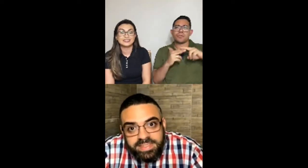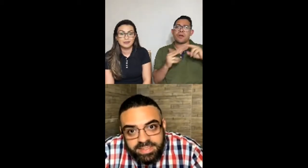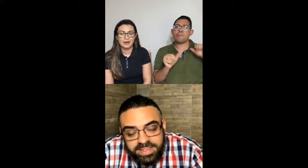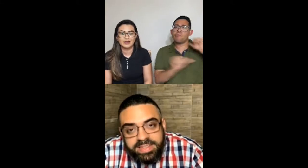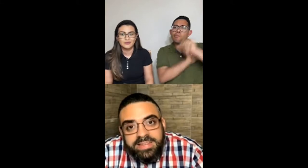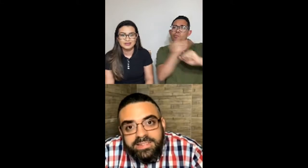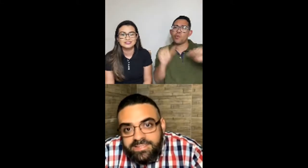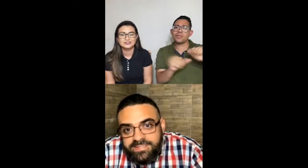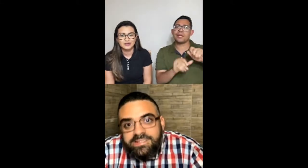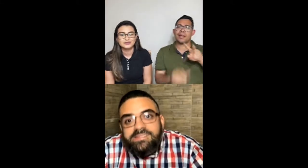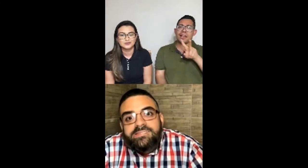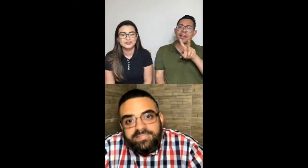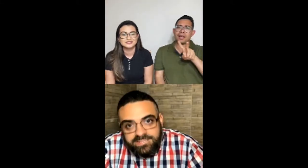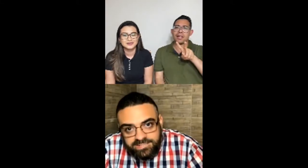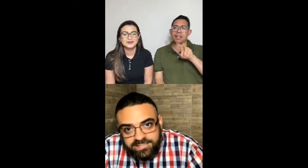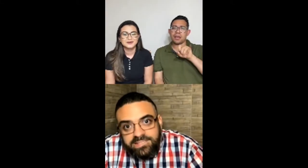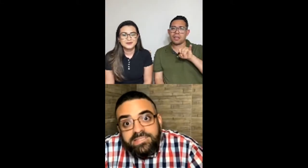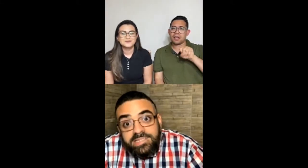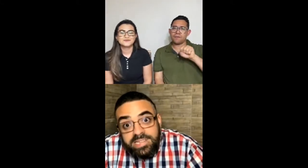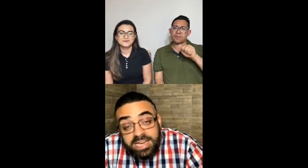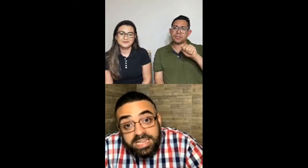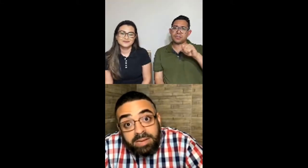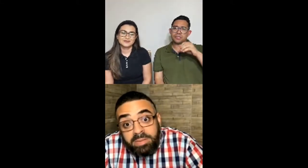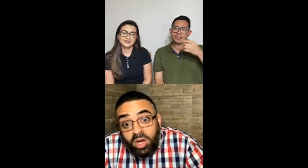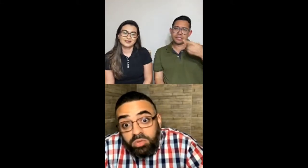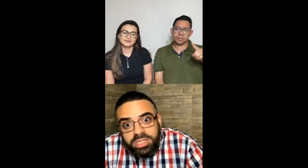se depara com essas situações, né?